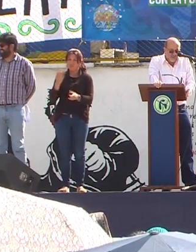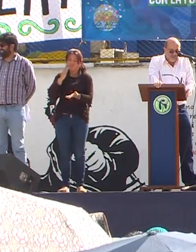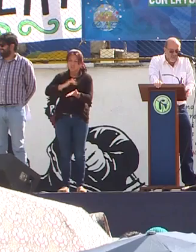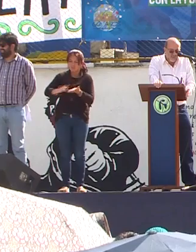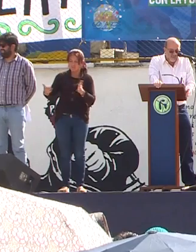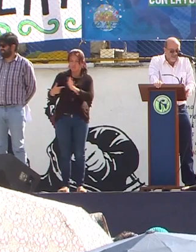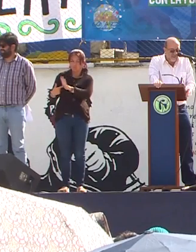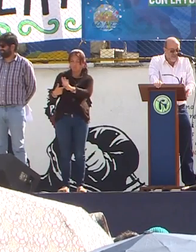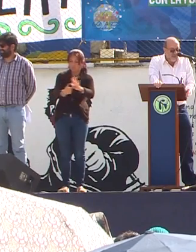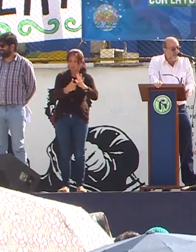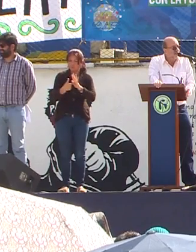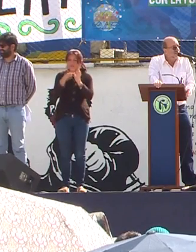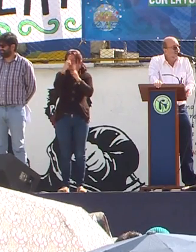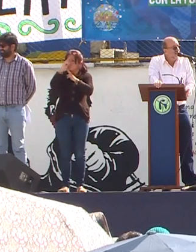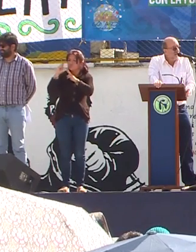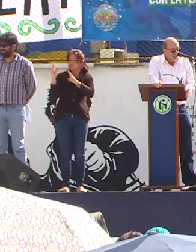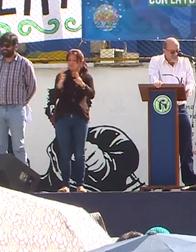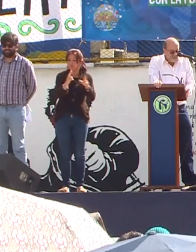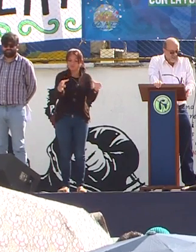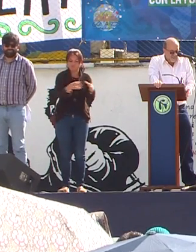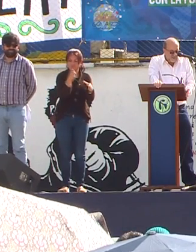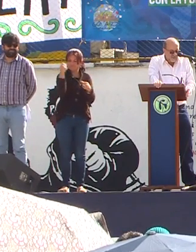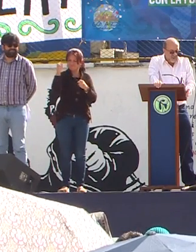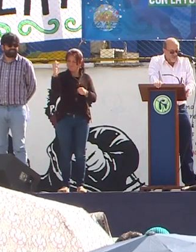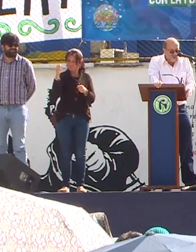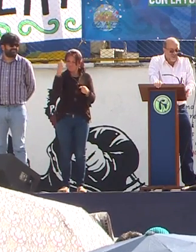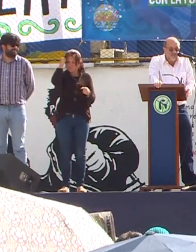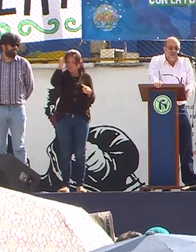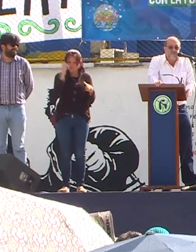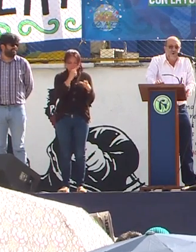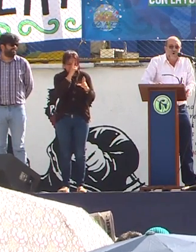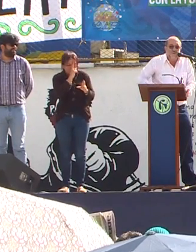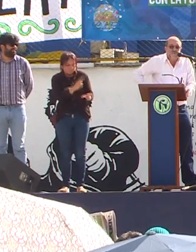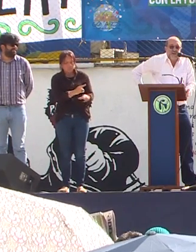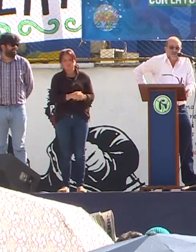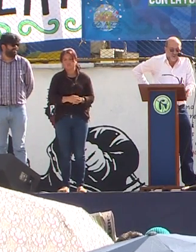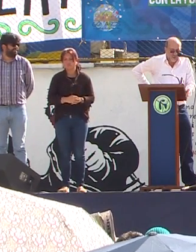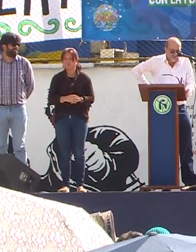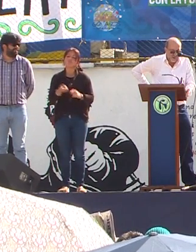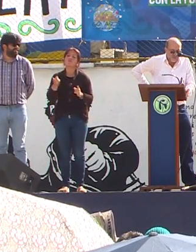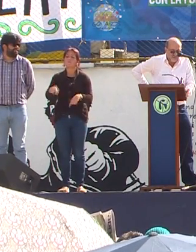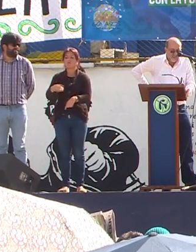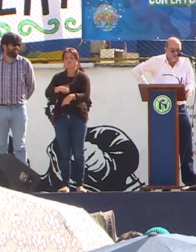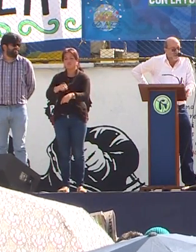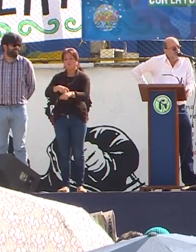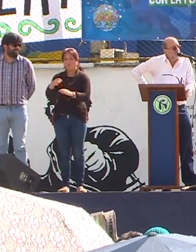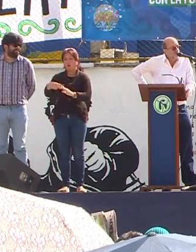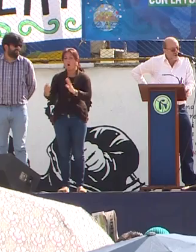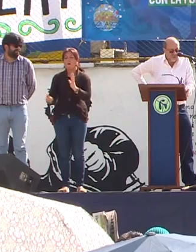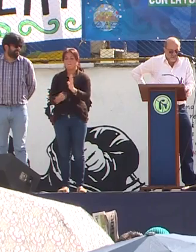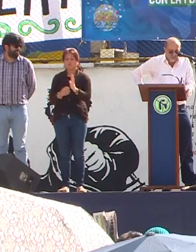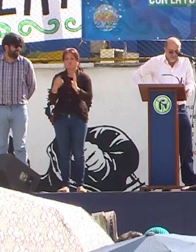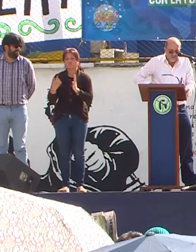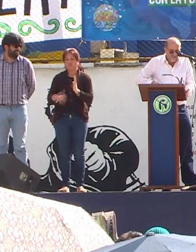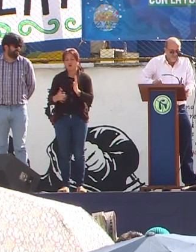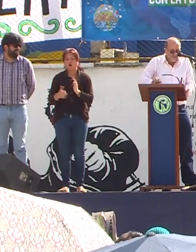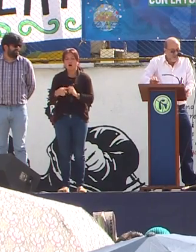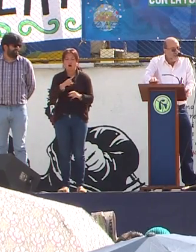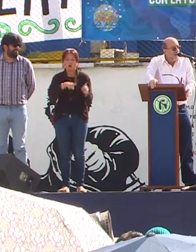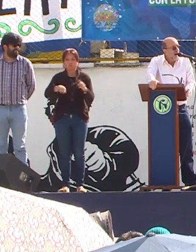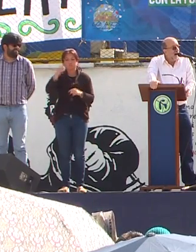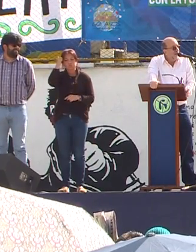las garantías sindicales, incrementamos el tiempo completo equivalente de nuestros docentes.